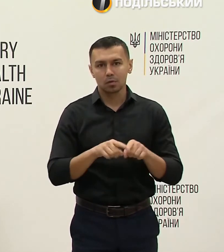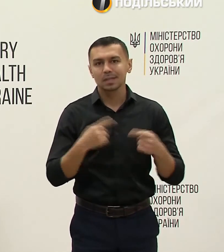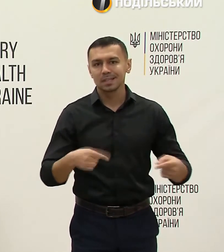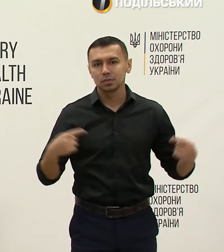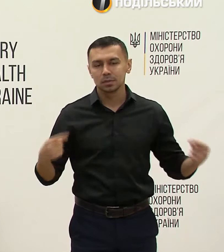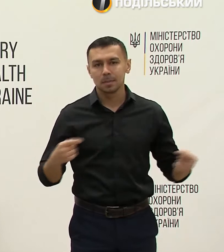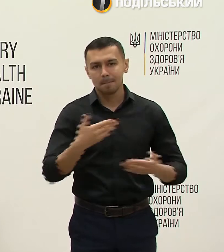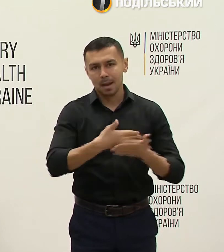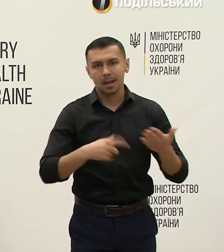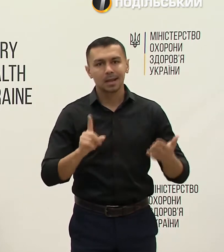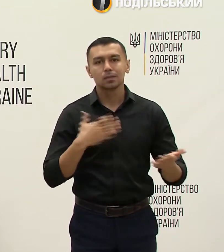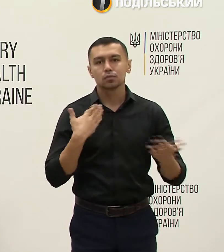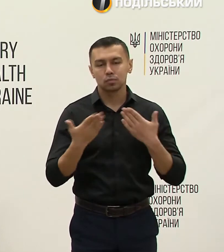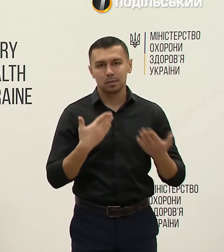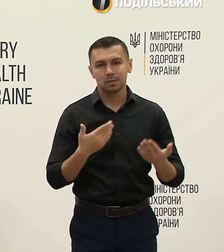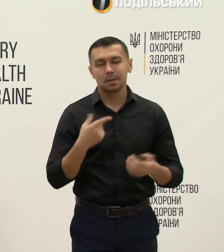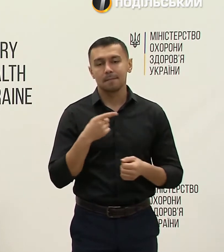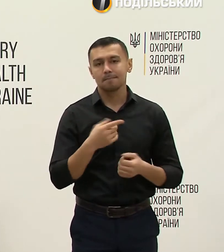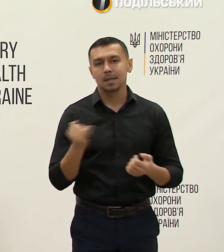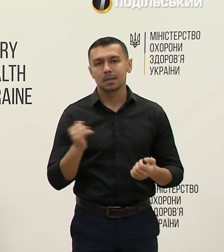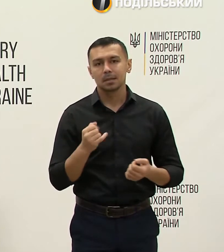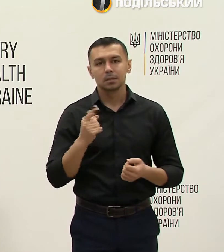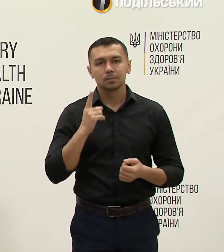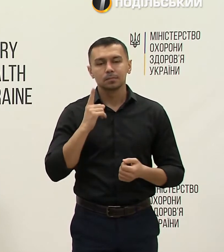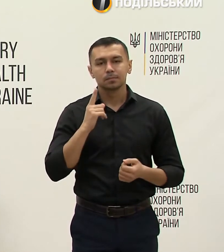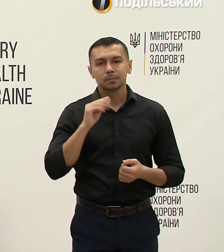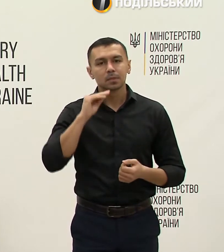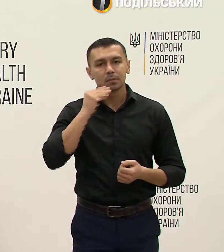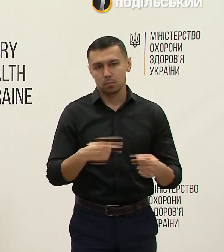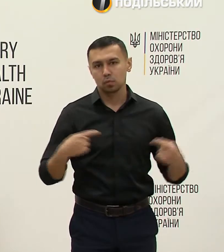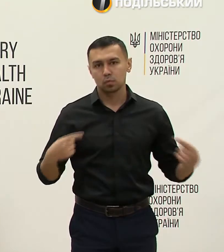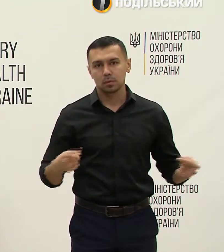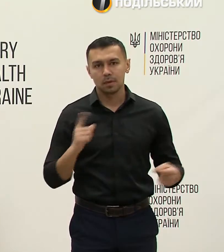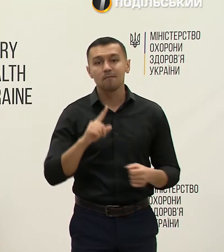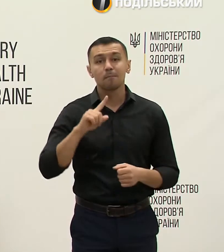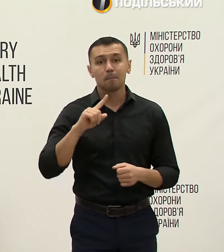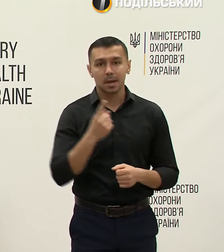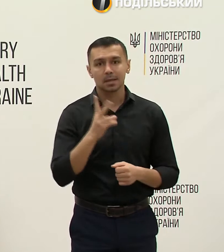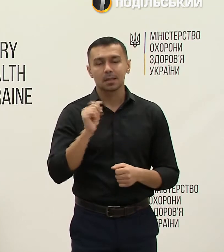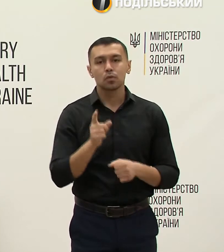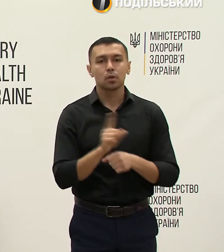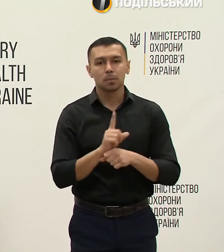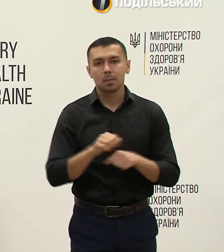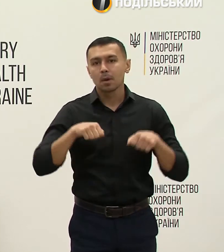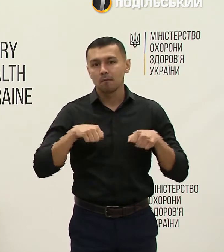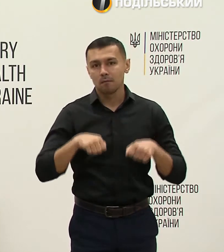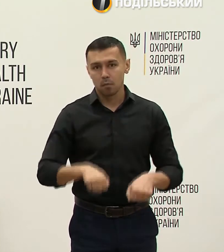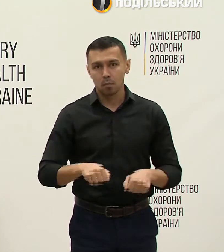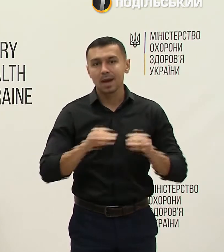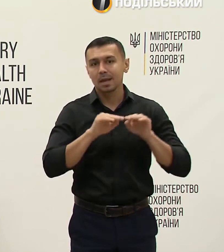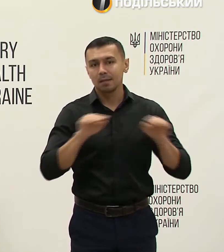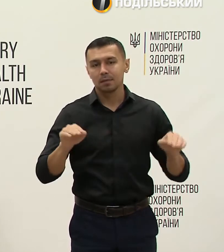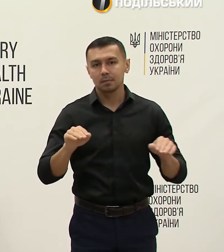інший перелік, який стосується там і солодощів, і цукерків. І вперше на нормативно-правовому